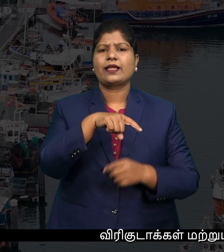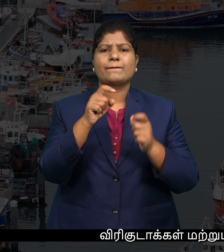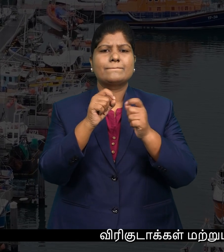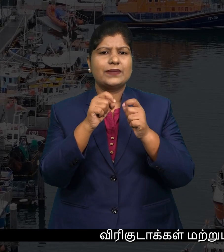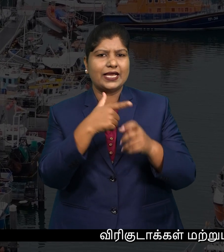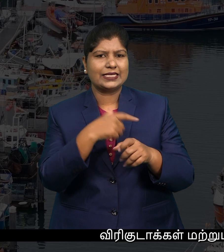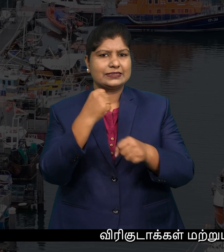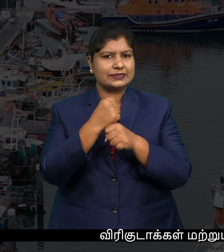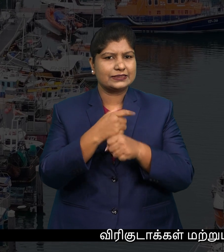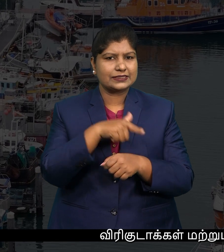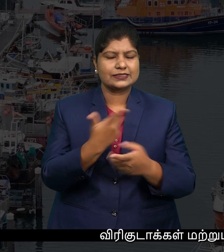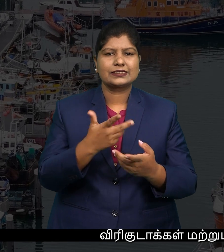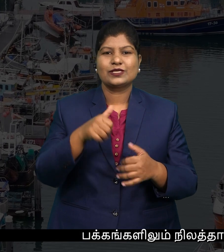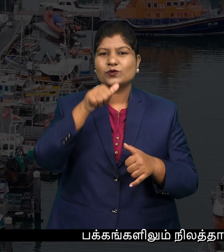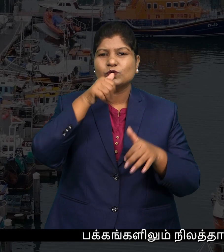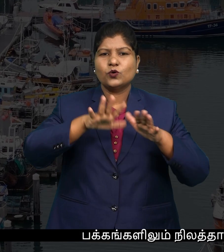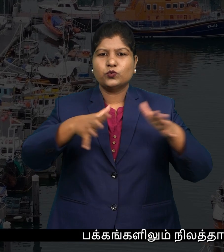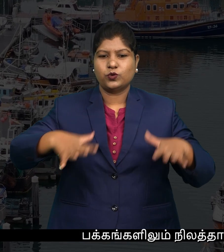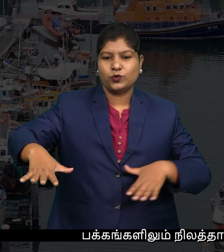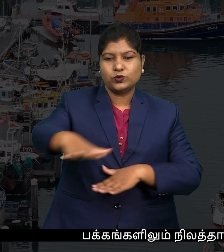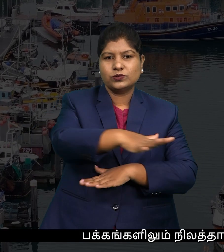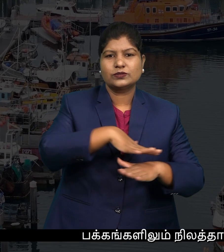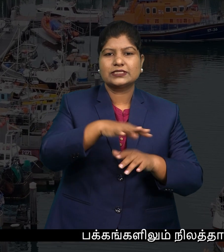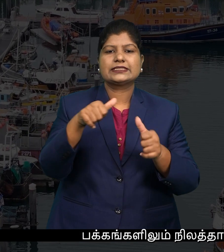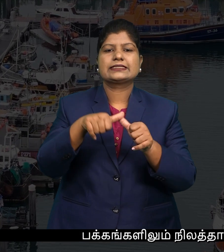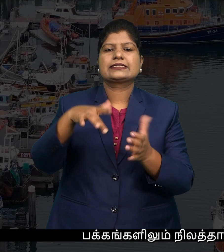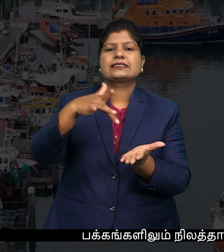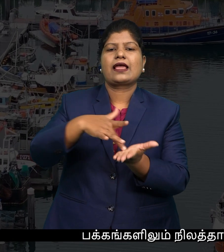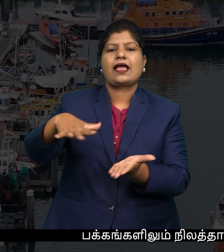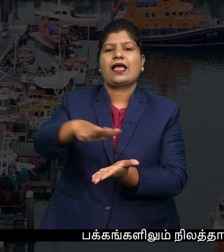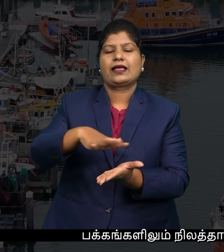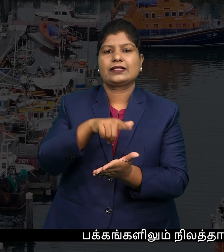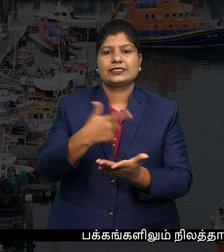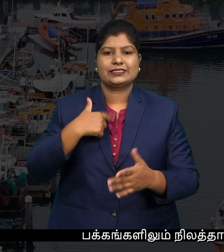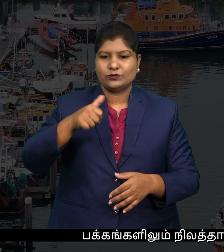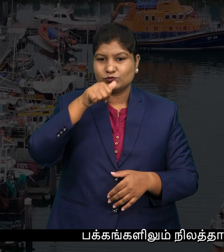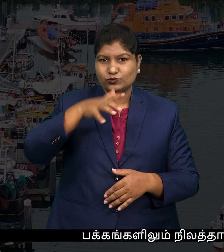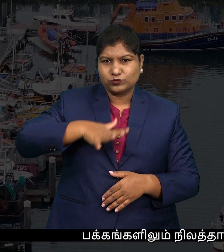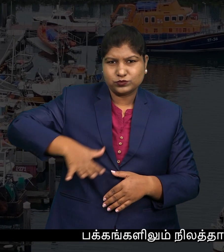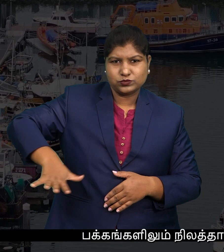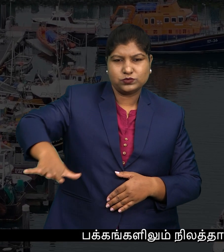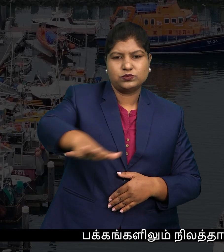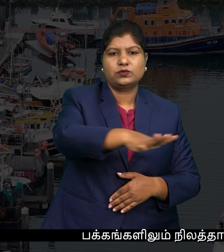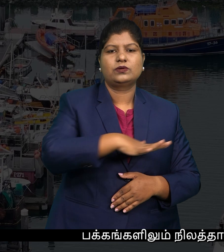விரிகுடாக்கள் மற்றும் வளைகுடாக்கள் 3 பக்கங்களிலும் நிலத்தால் சூழப்பட்ட கடல் பகுதிகள்.